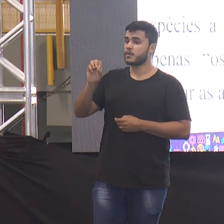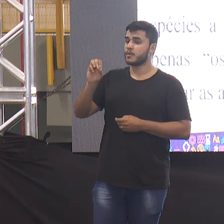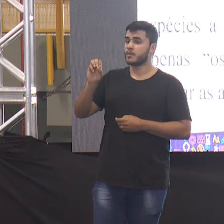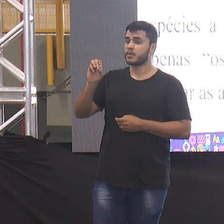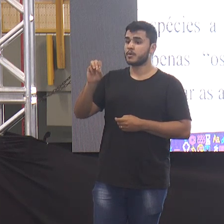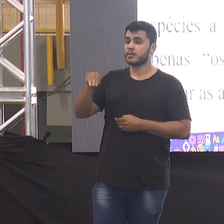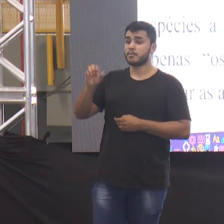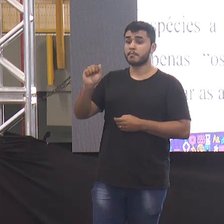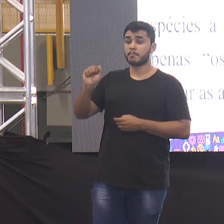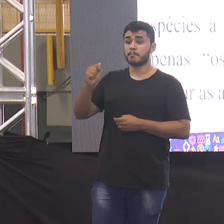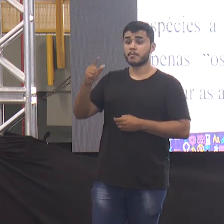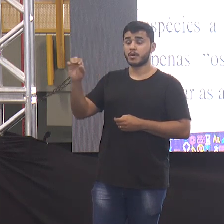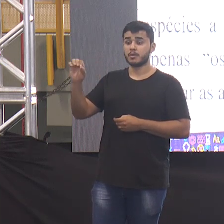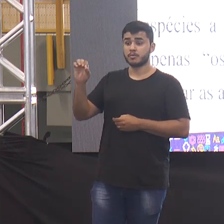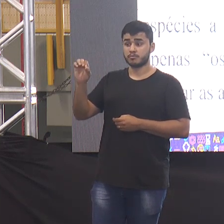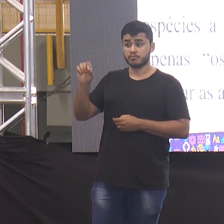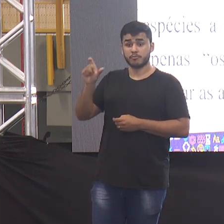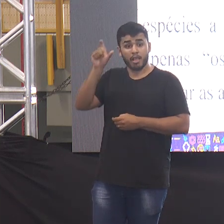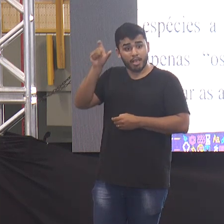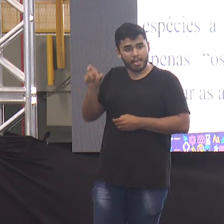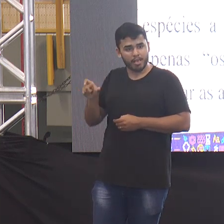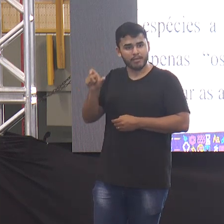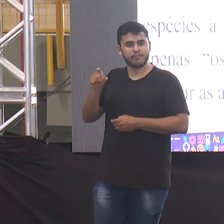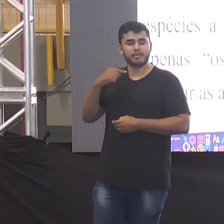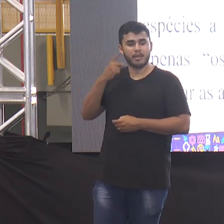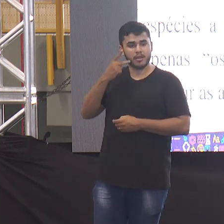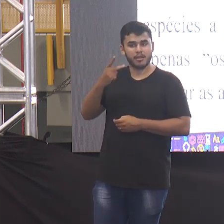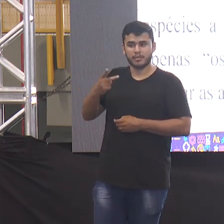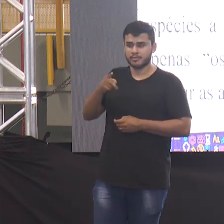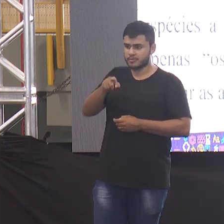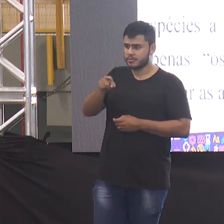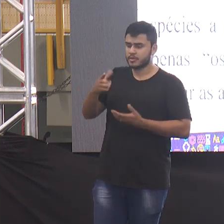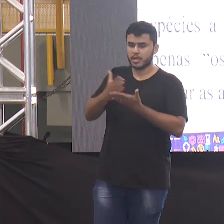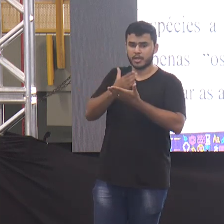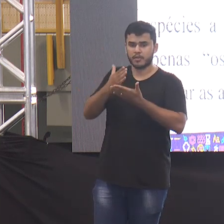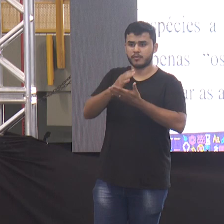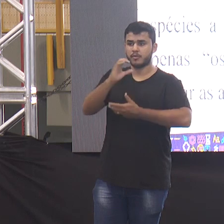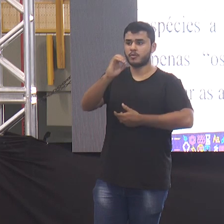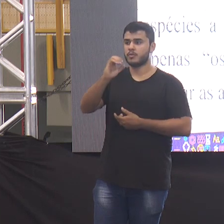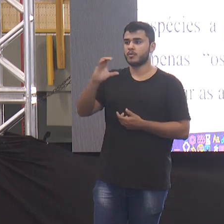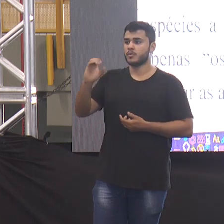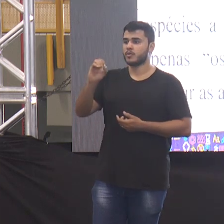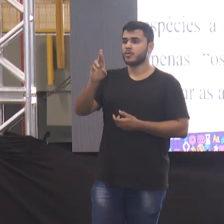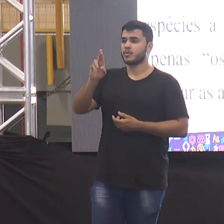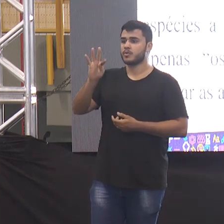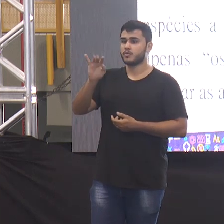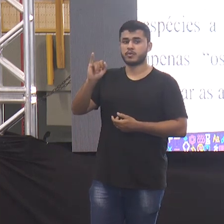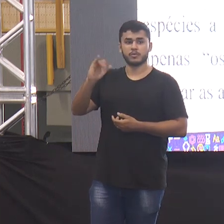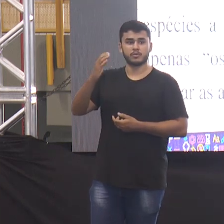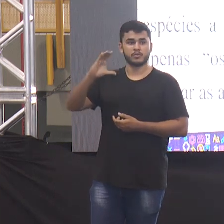O João Romão, lá de O Cortiço, quem leu O Cortiço aqui?